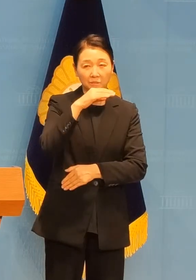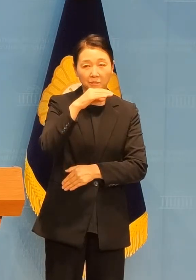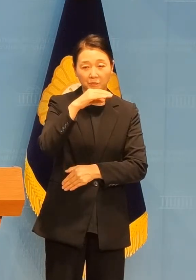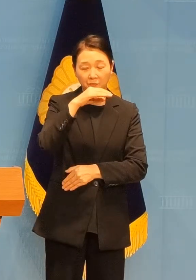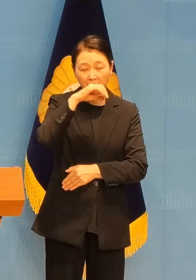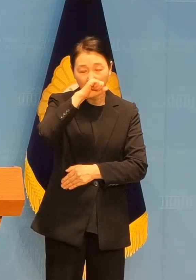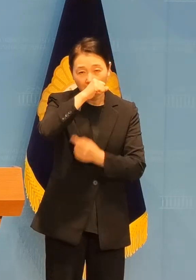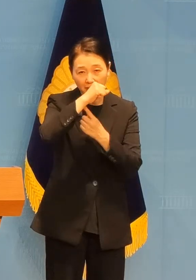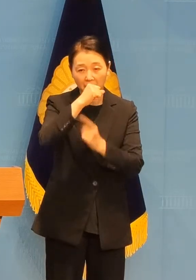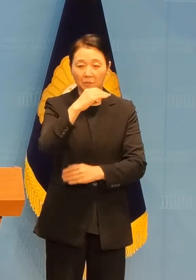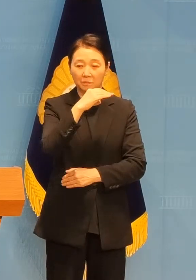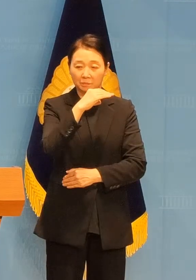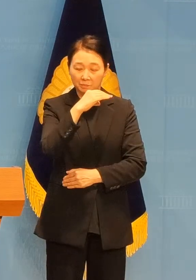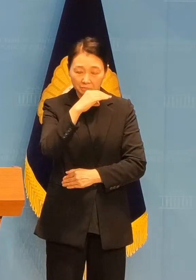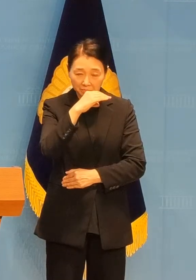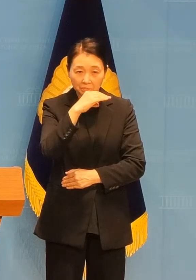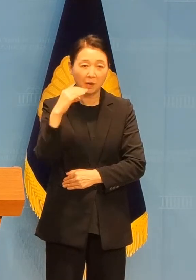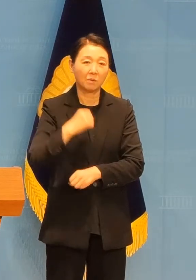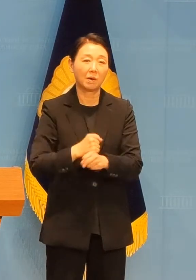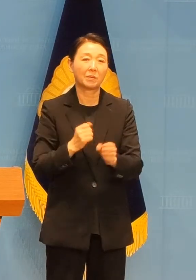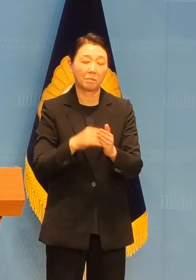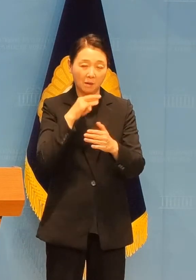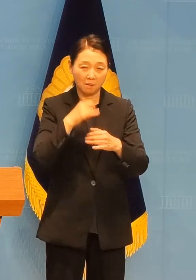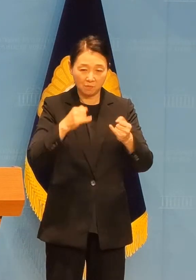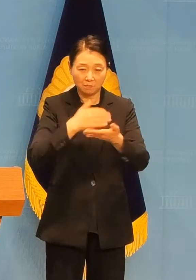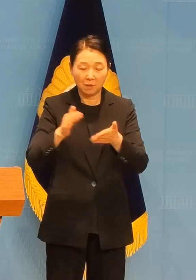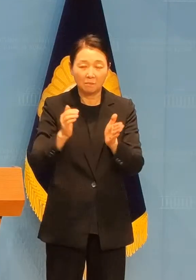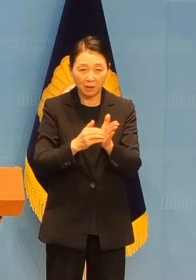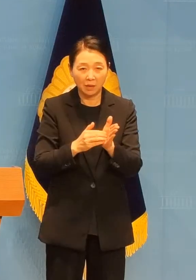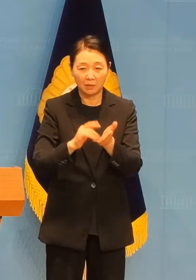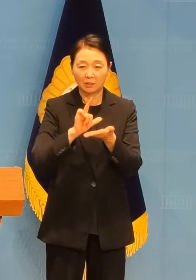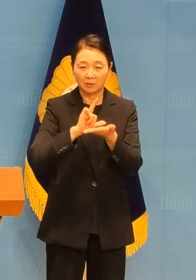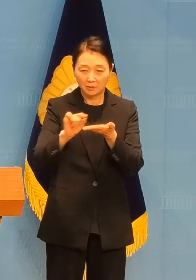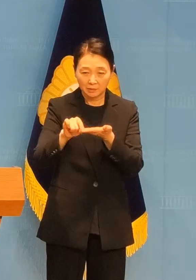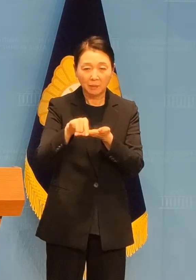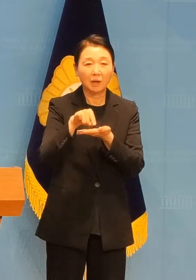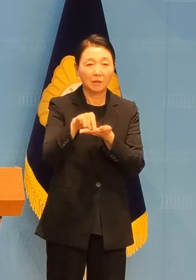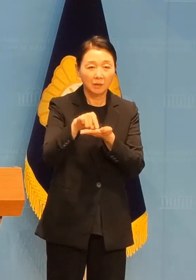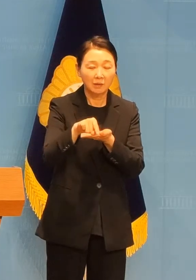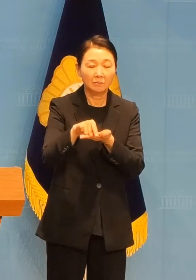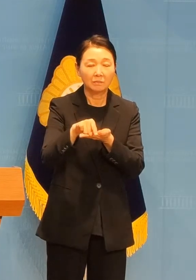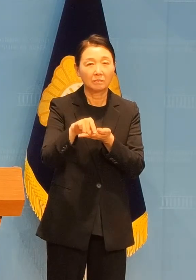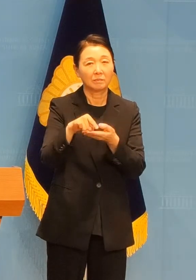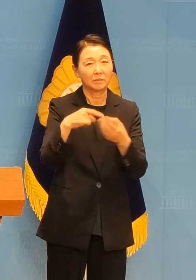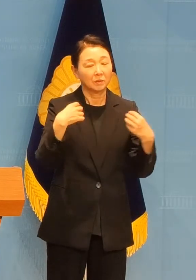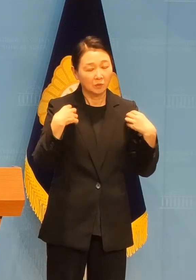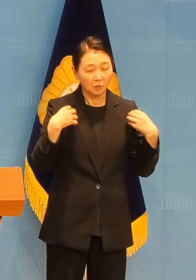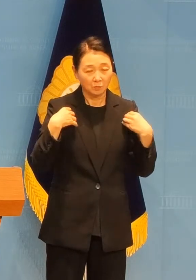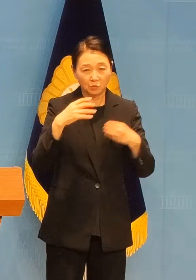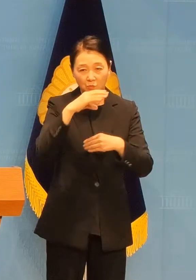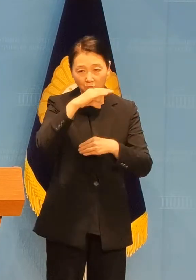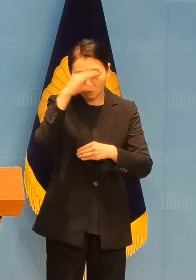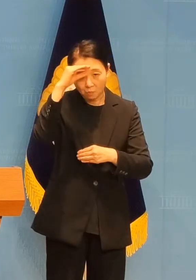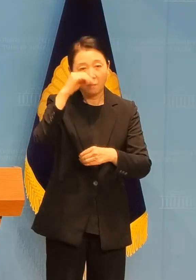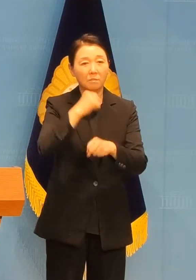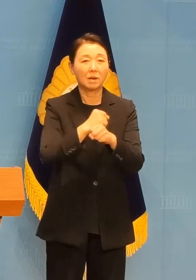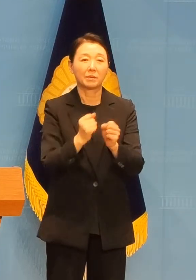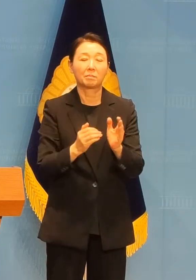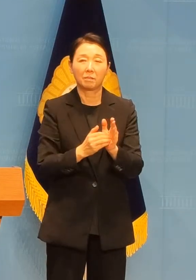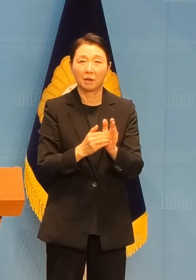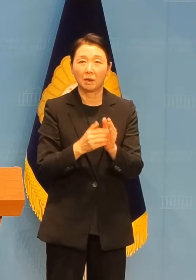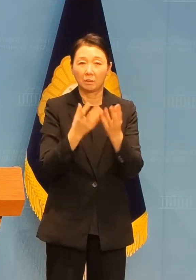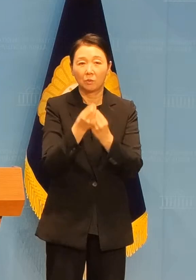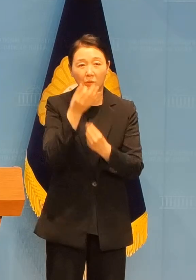건전성을 회복했고 이는 지방재정 정상화의 모범 사례로 평가받고 있습니다. IMF